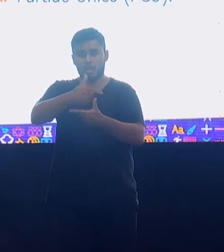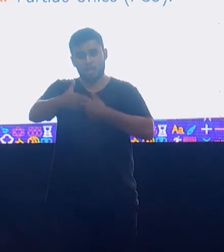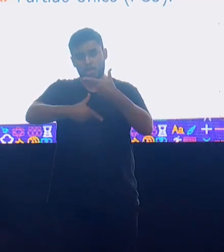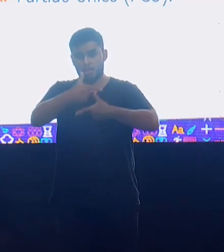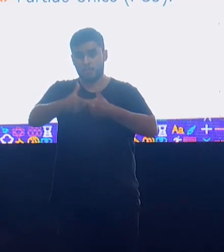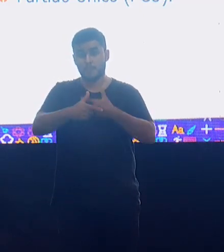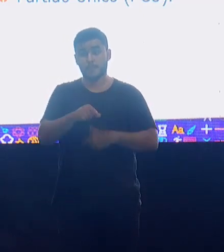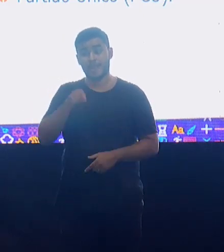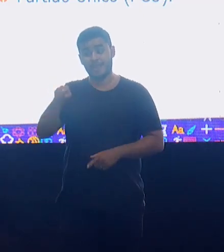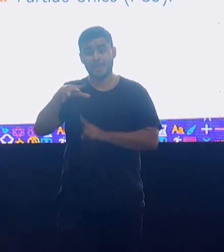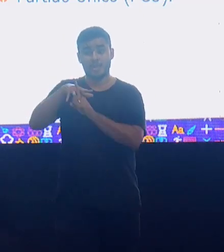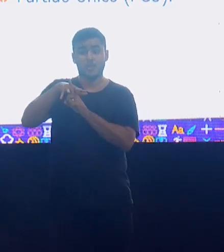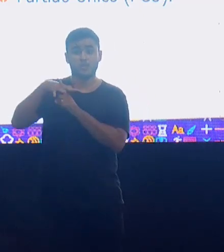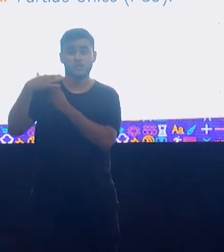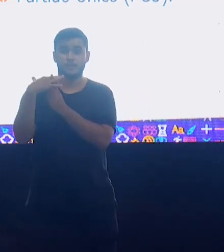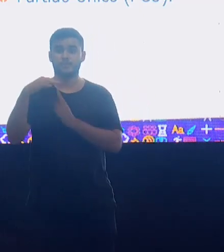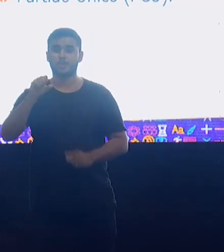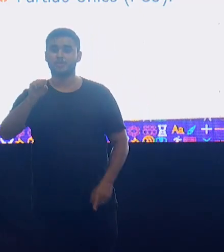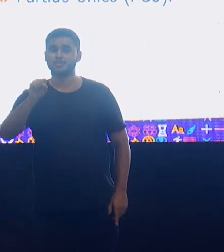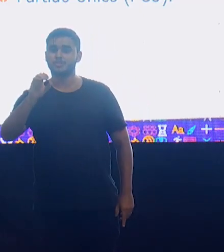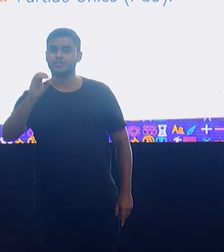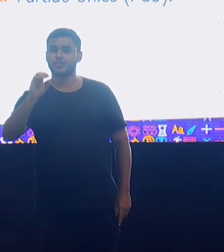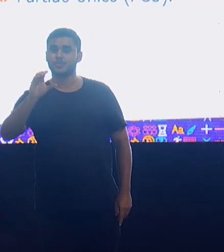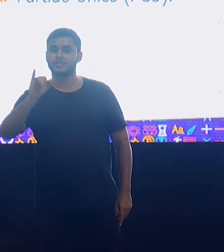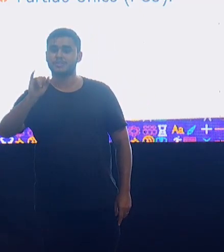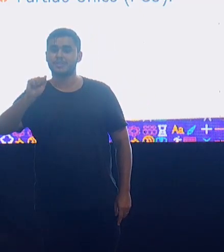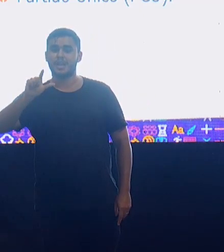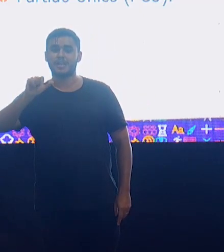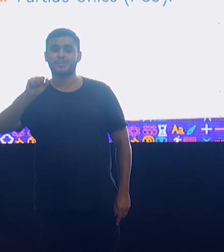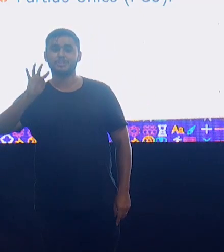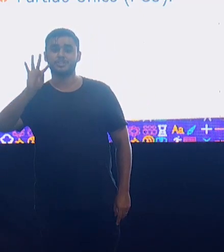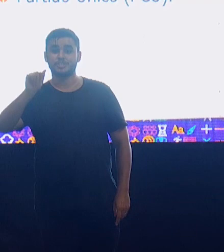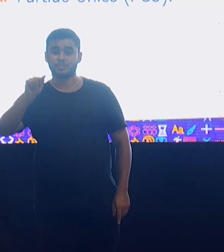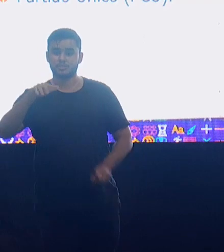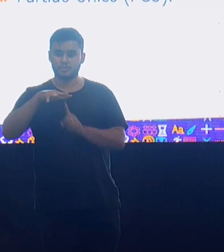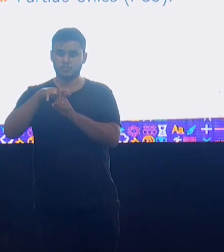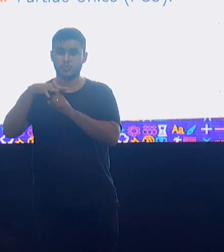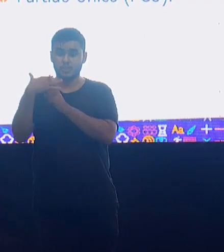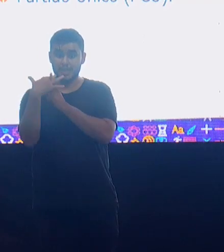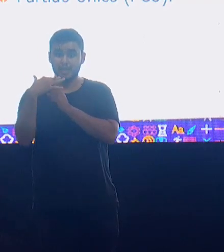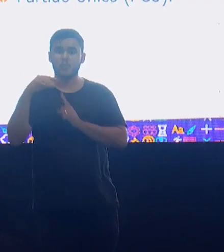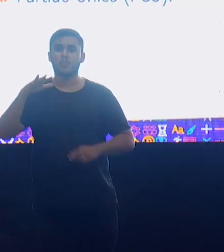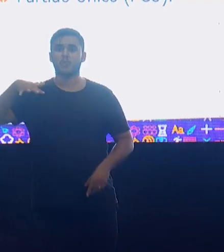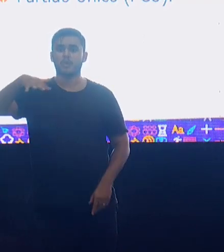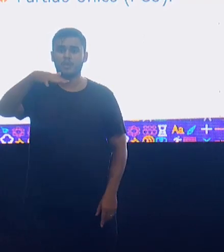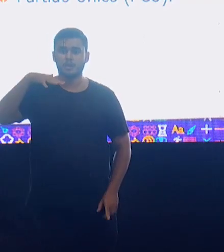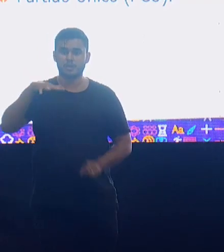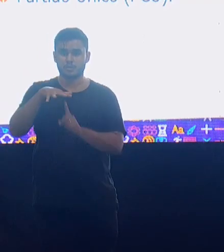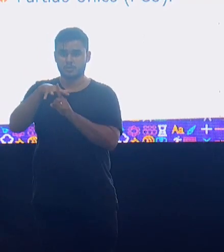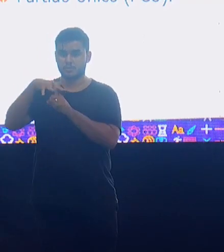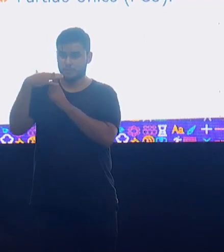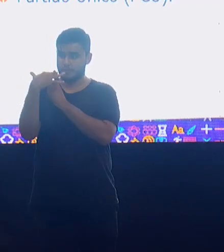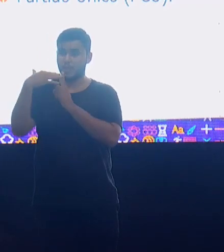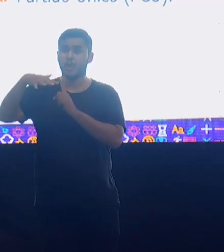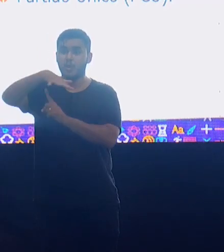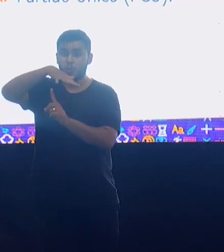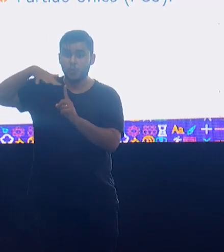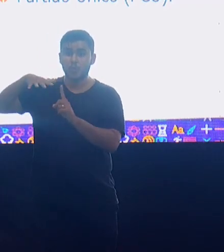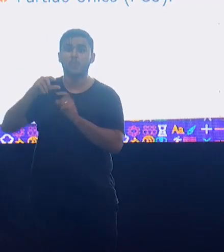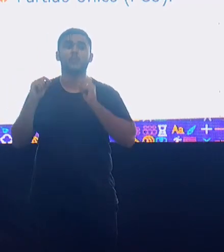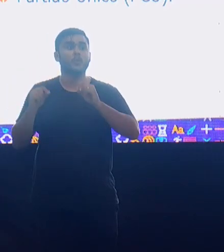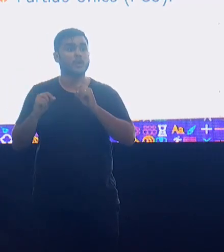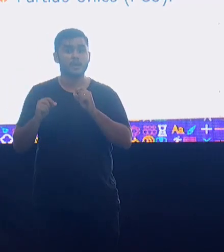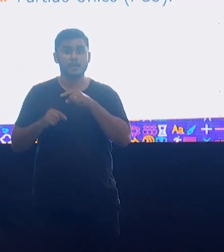Em tese, o Estado tem que garantir tudo. Em tese. Por que em tese? Porque nunca funcionou. Como